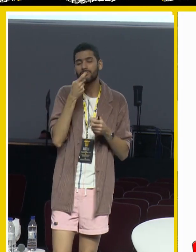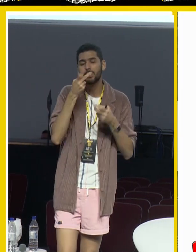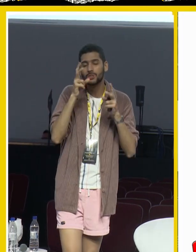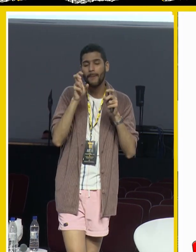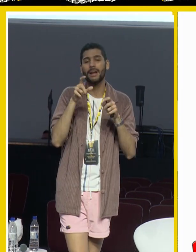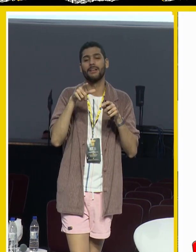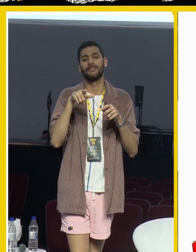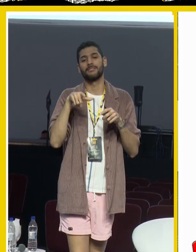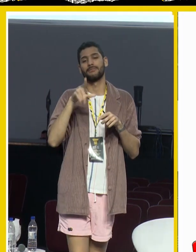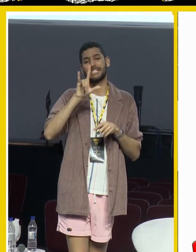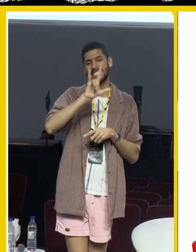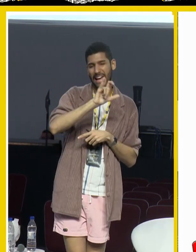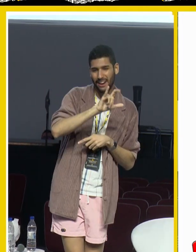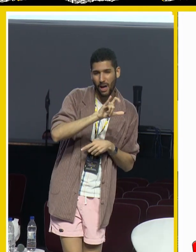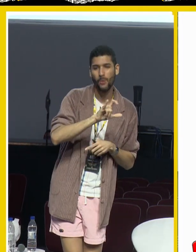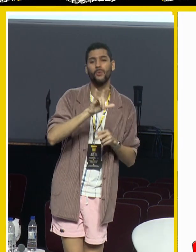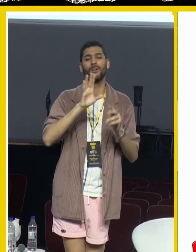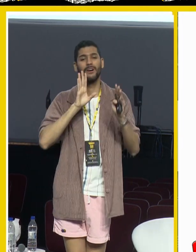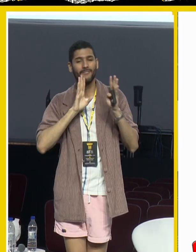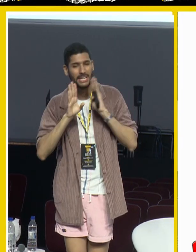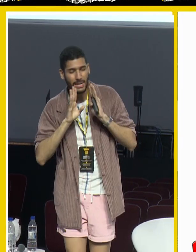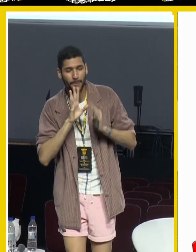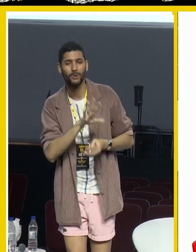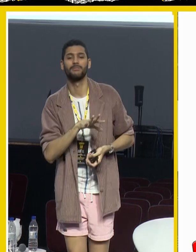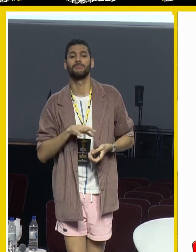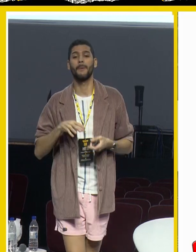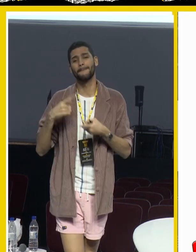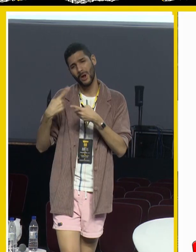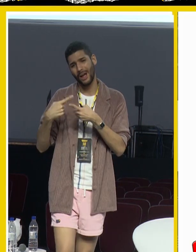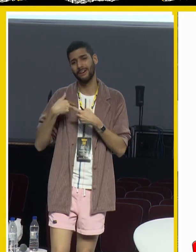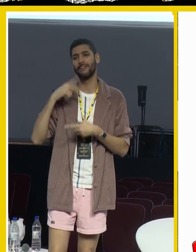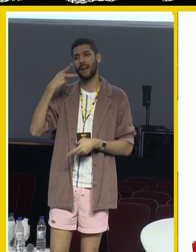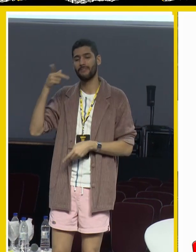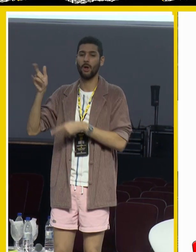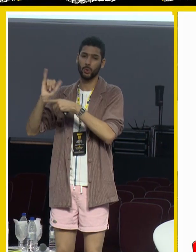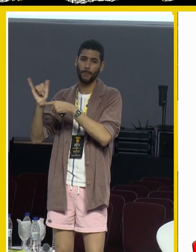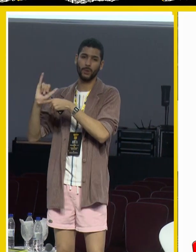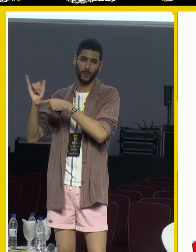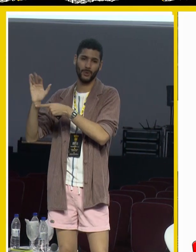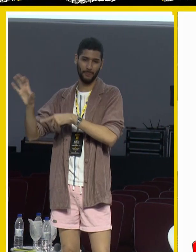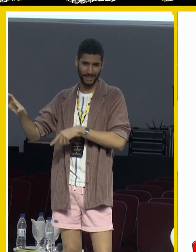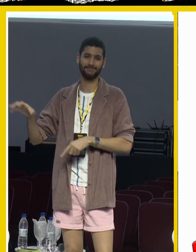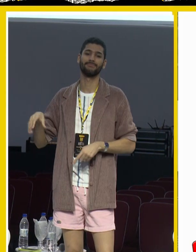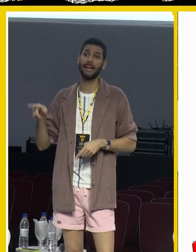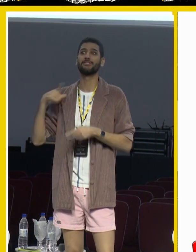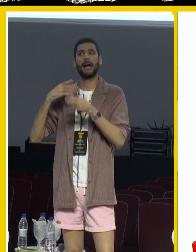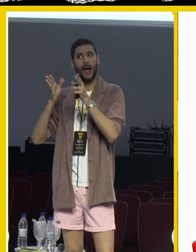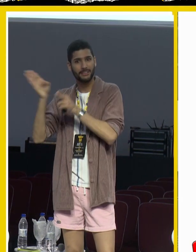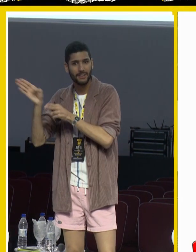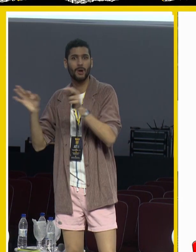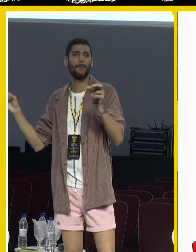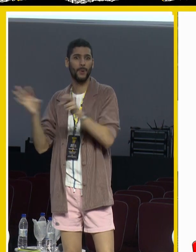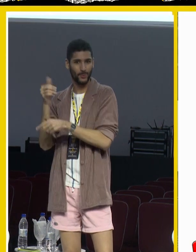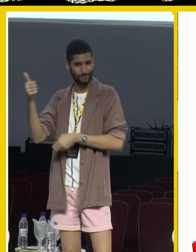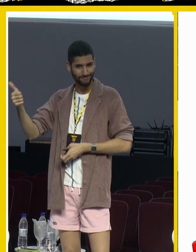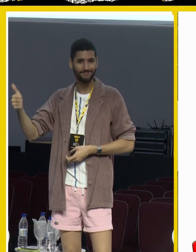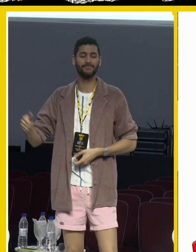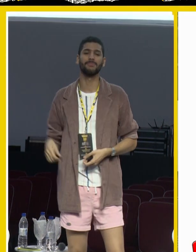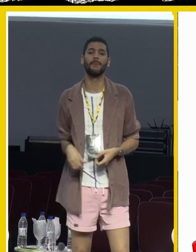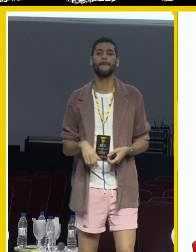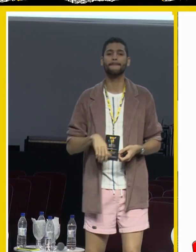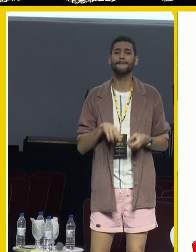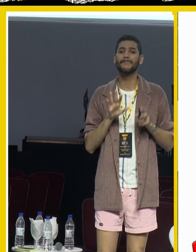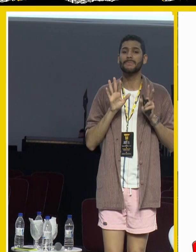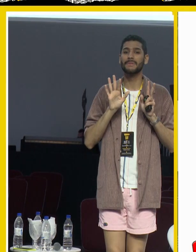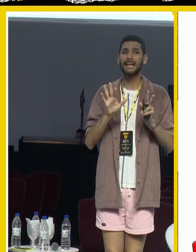eu queria aproveitar rapidamente para falar a respeito do instagram do meu facebook eu tô falando sempre do youtube aqui que